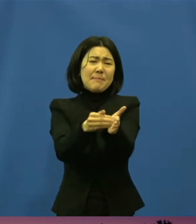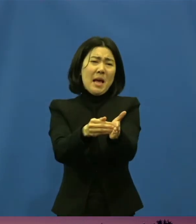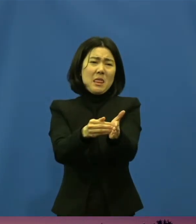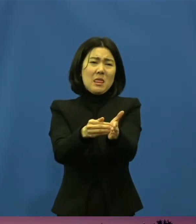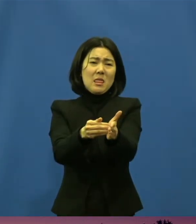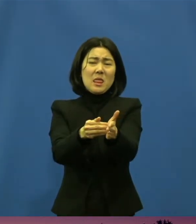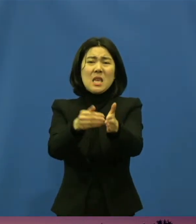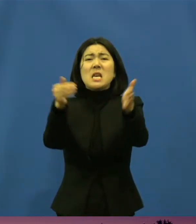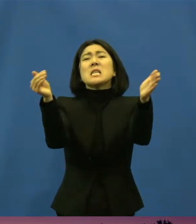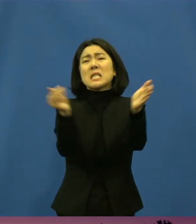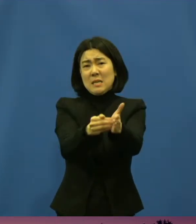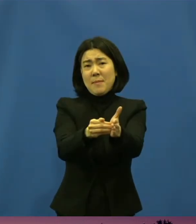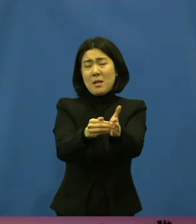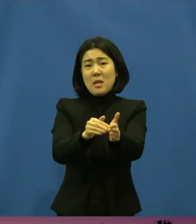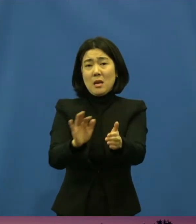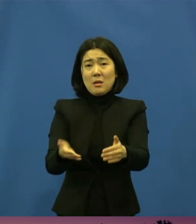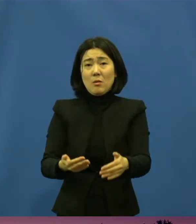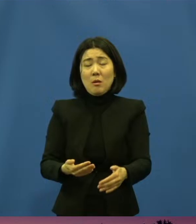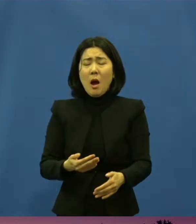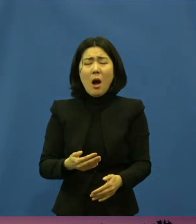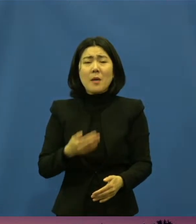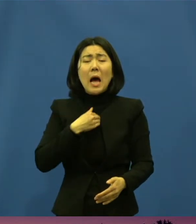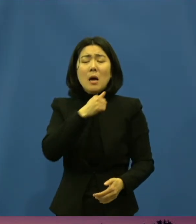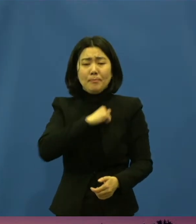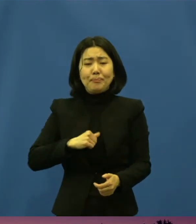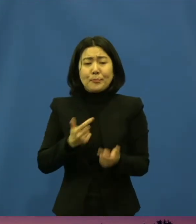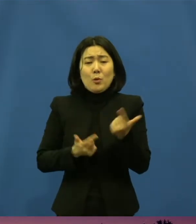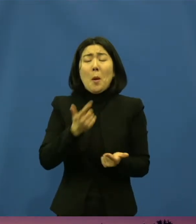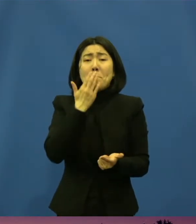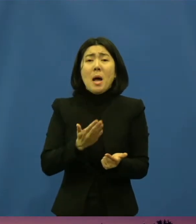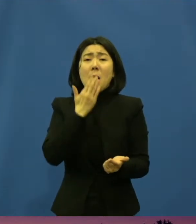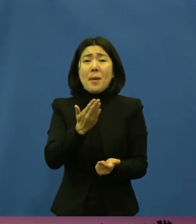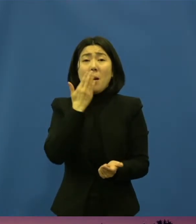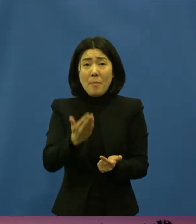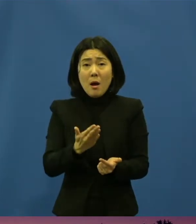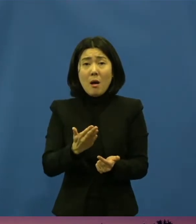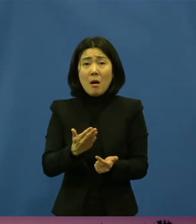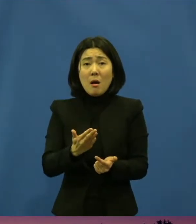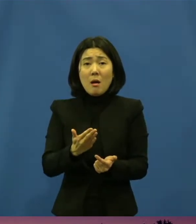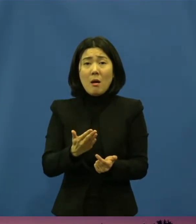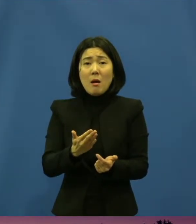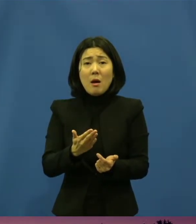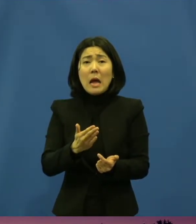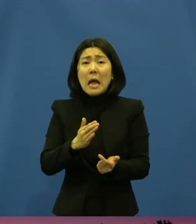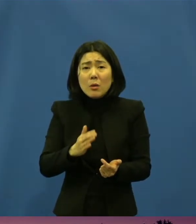욕망이 나를 지배합니다. 지배를 당하는 순간 끌려가는 거예요. 어디까지 데려갈지는 몰라요.